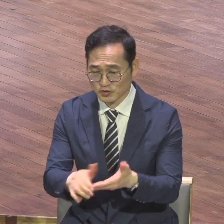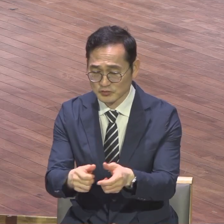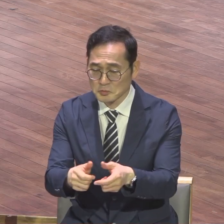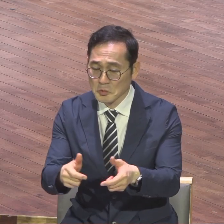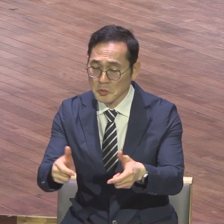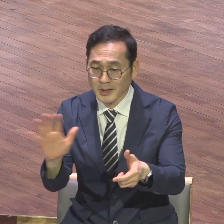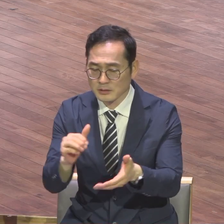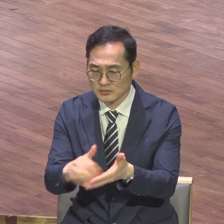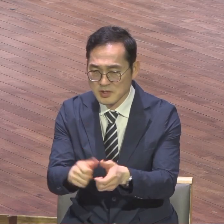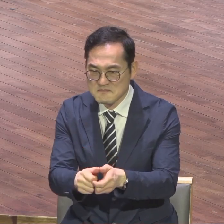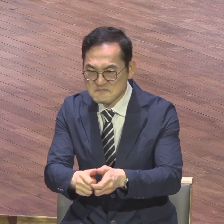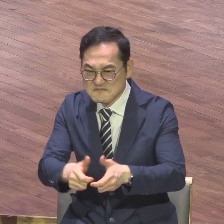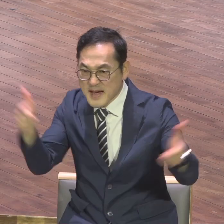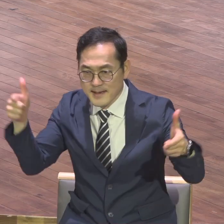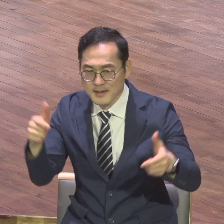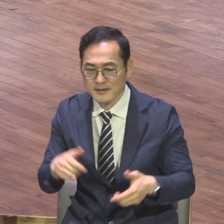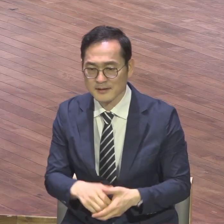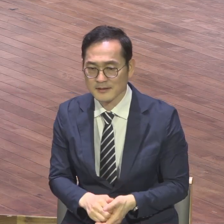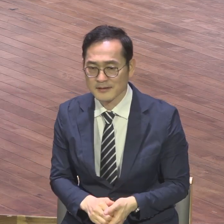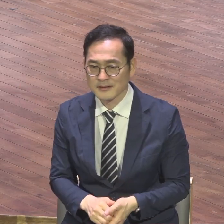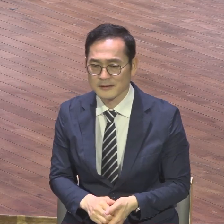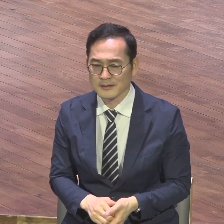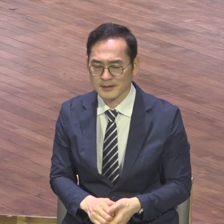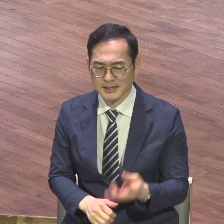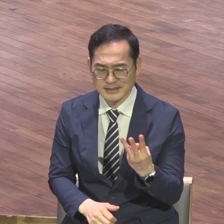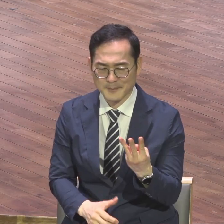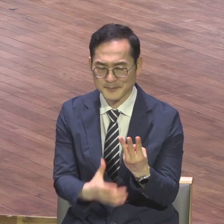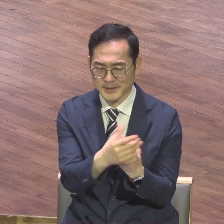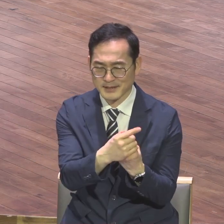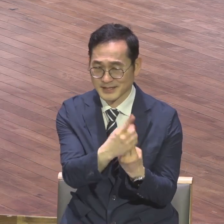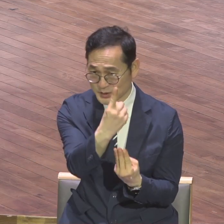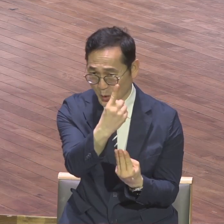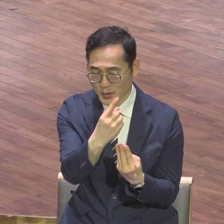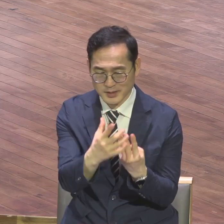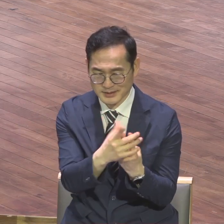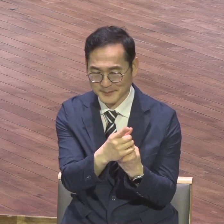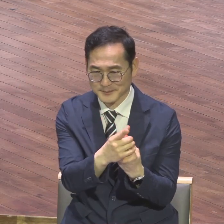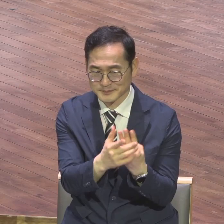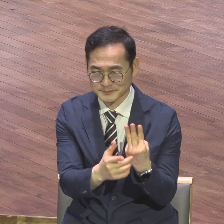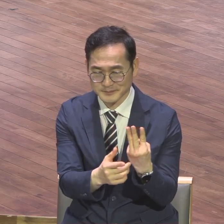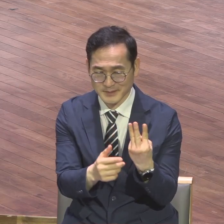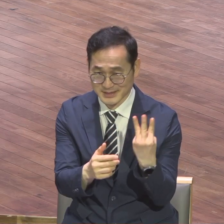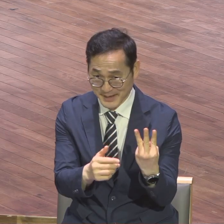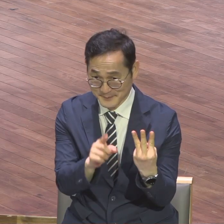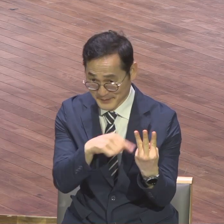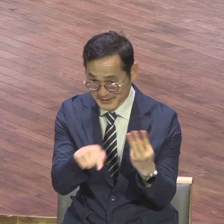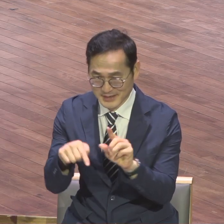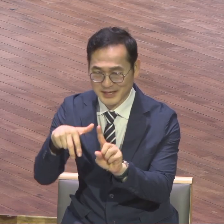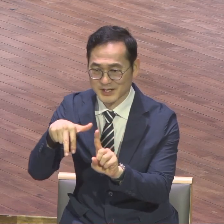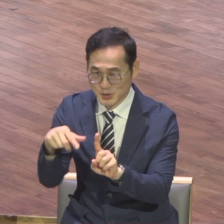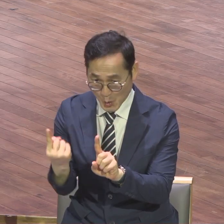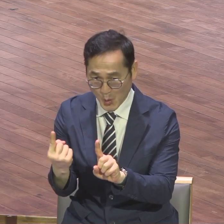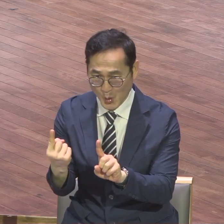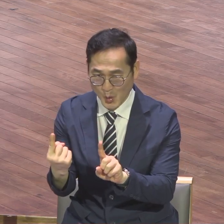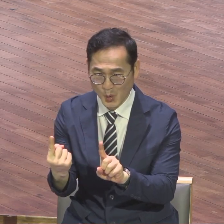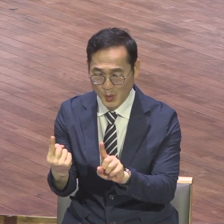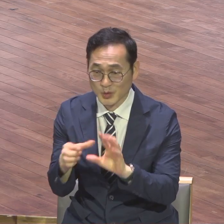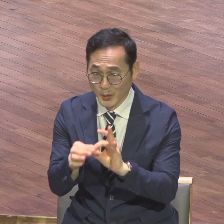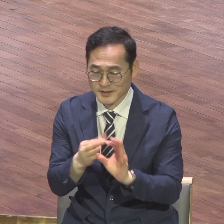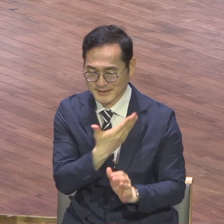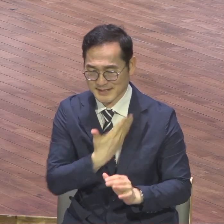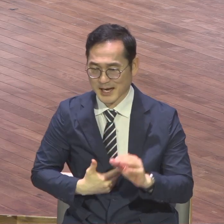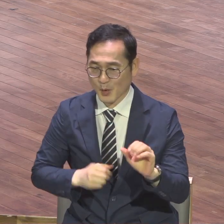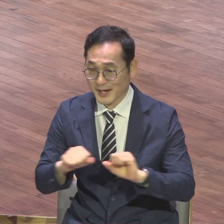부흥의 놀라운 역사를 체험하는 3.1조 3운동의 주역으로 다 서시기를 주님으로 축복합니다. 그럼